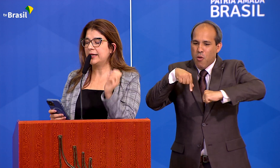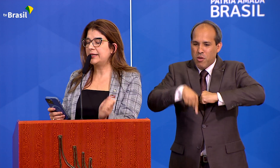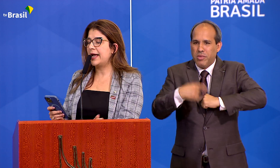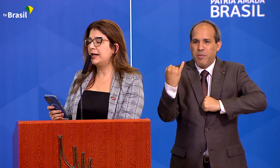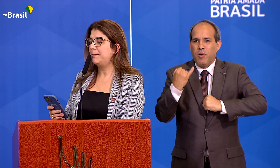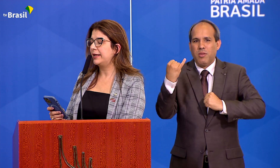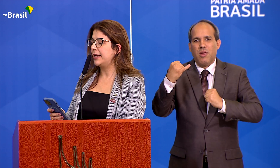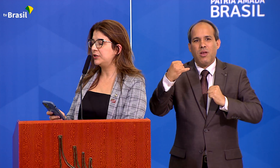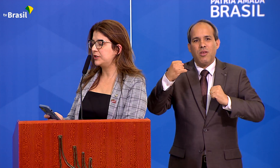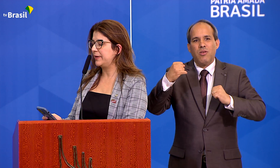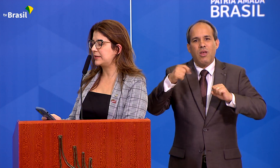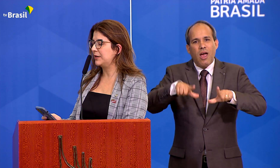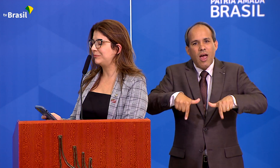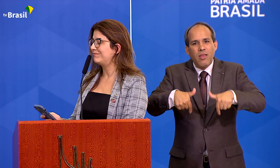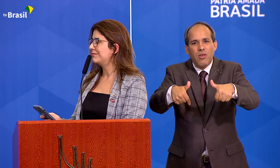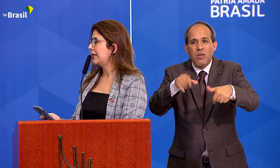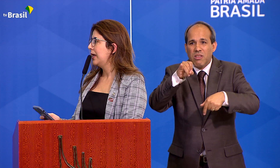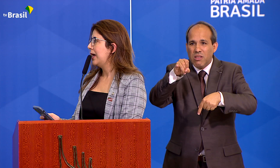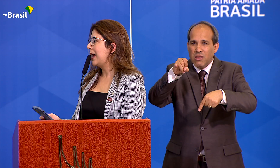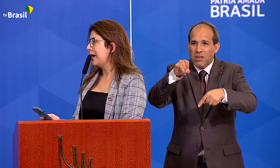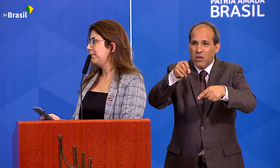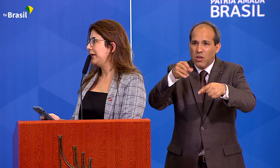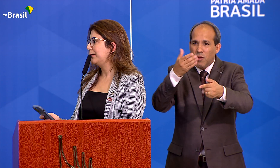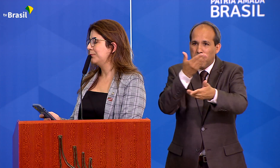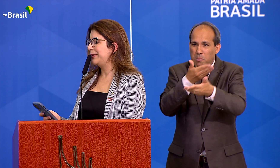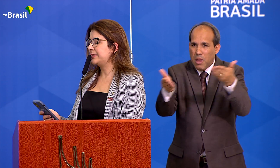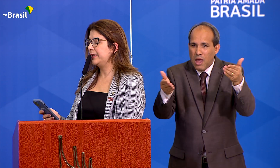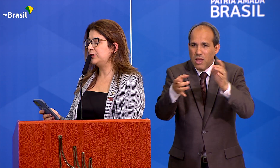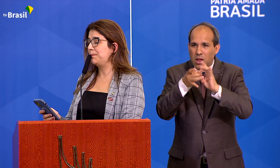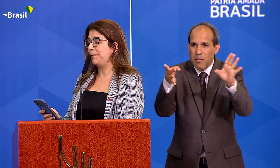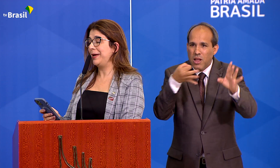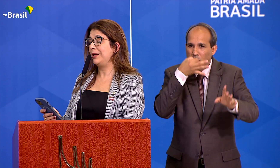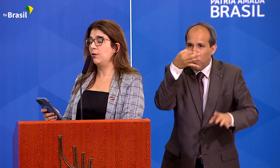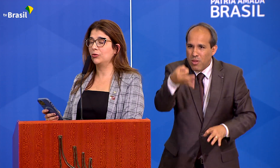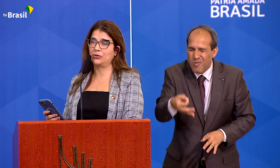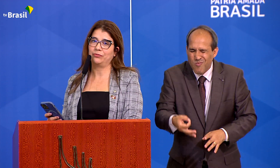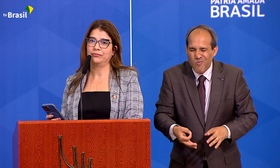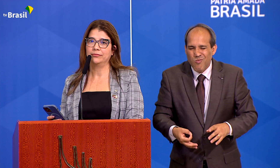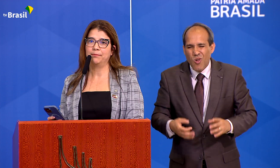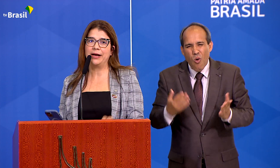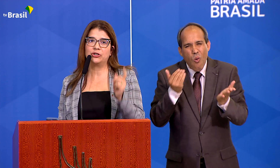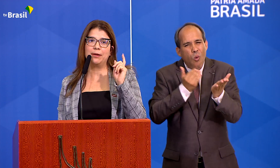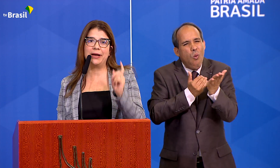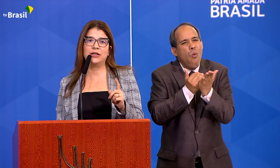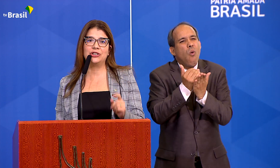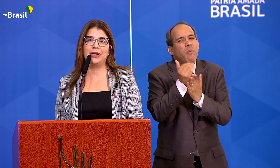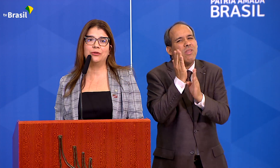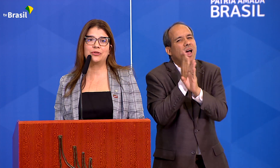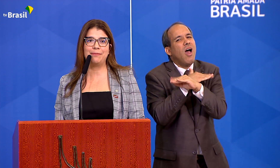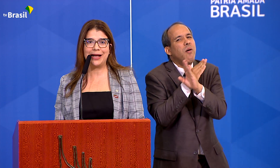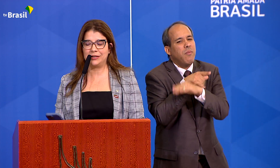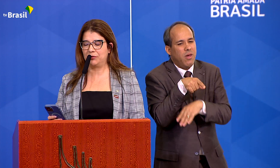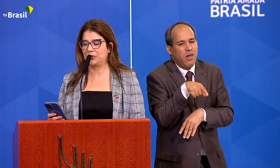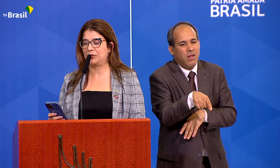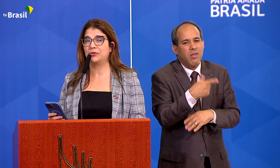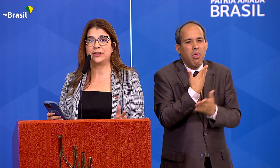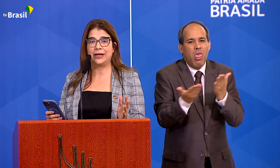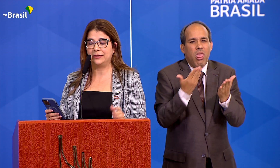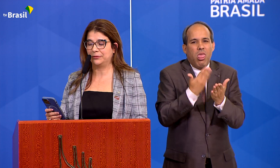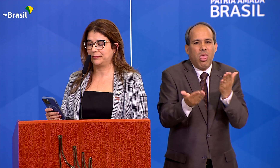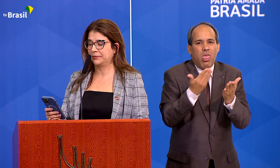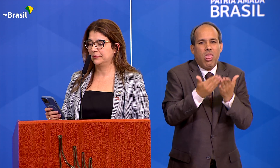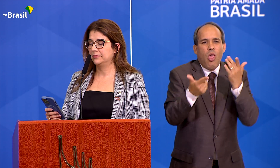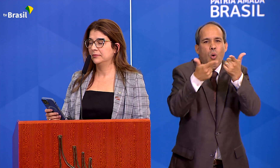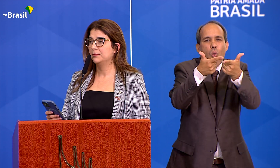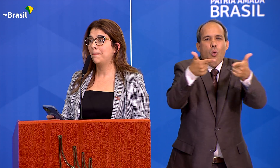porque se a liberdade de expressão abre um precedente perigoso para os demais direitos básicos